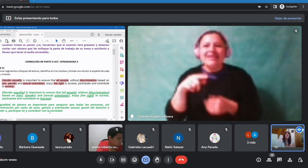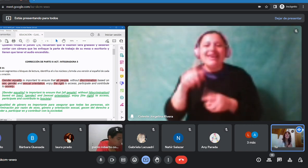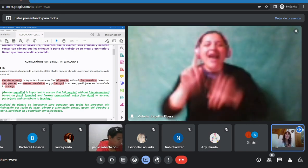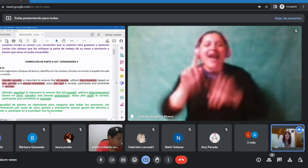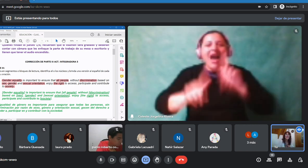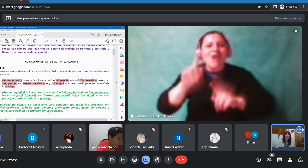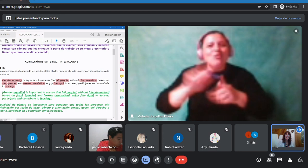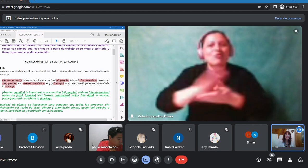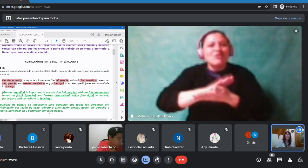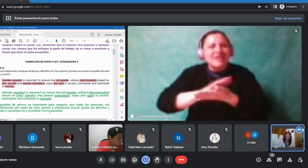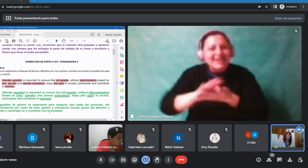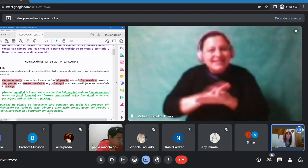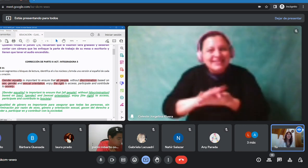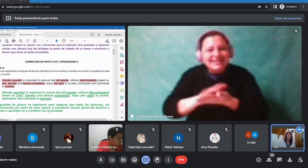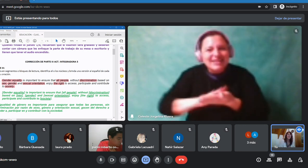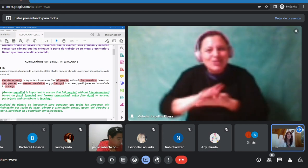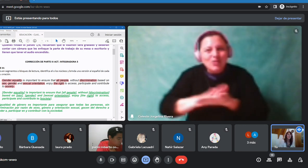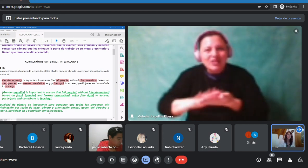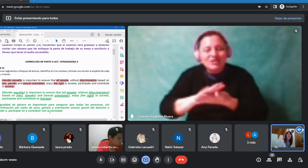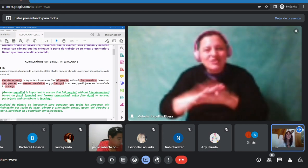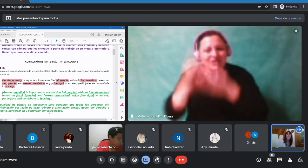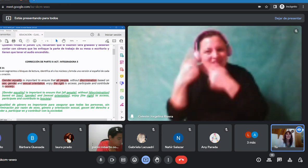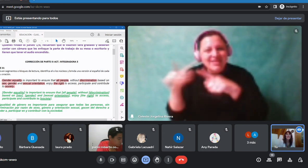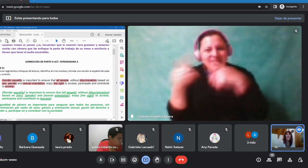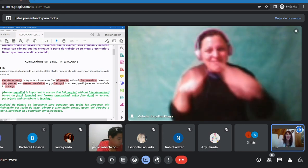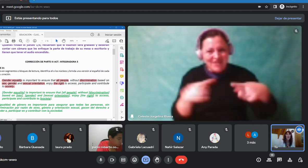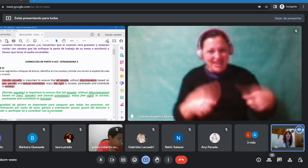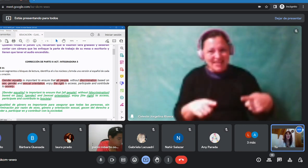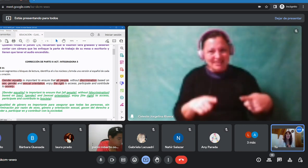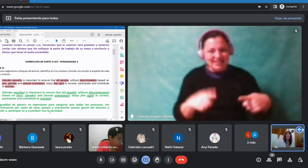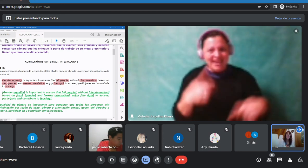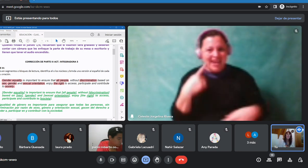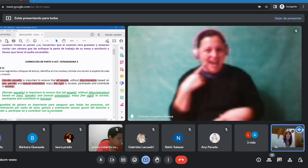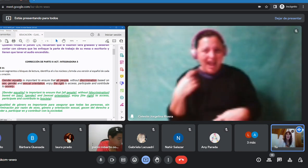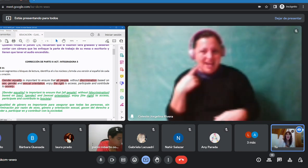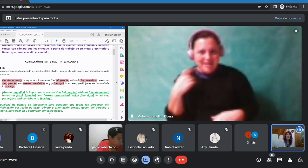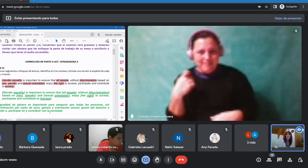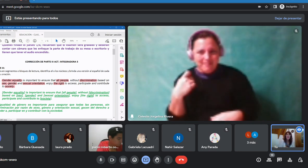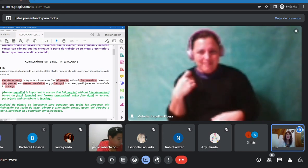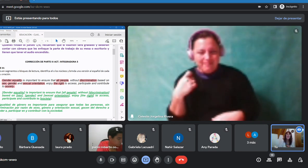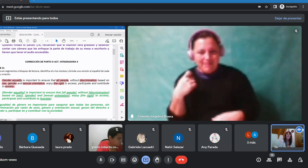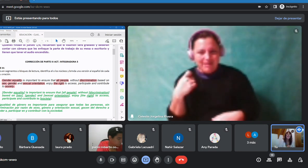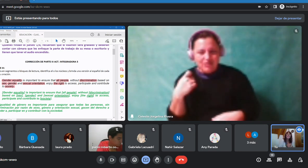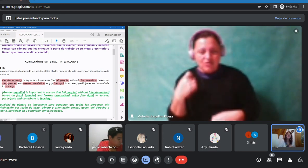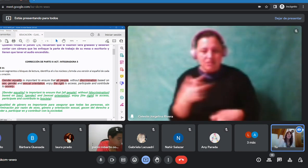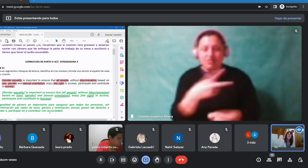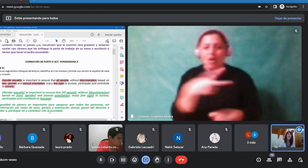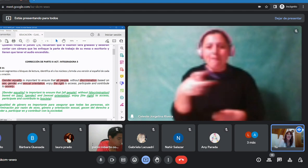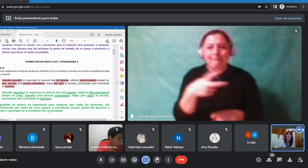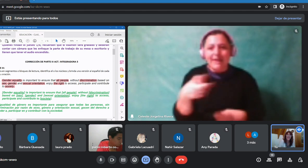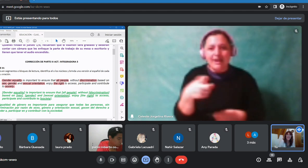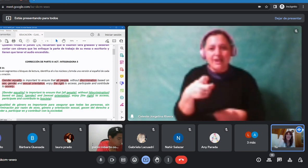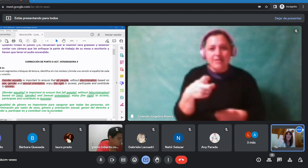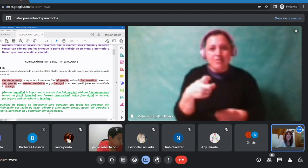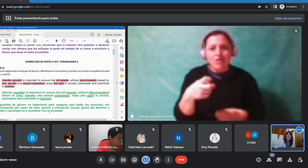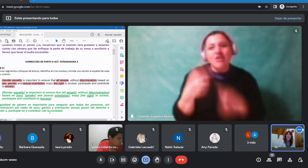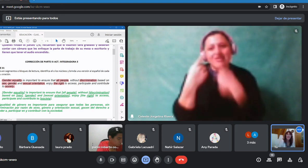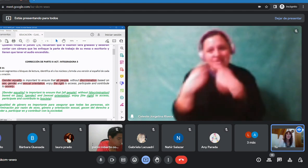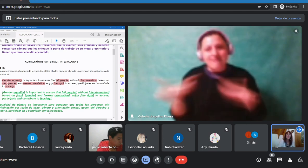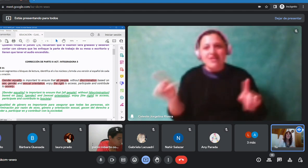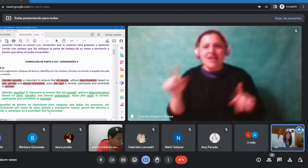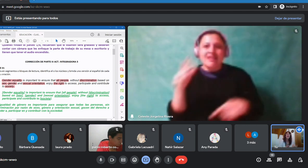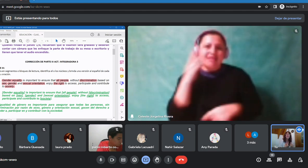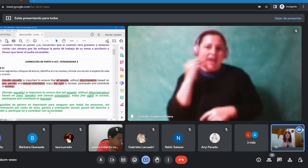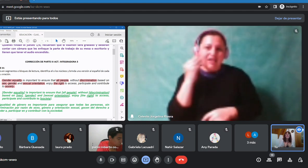son distintas las preposiciones que se usan en castellano con algunos verbos que las que se usan en inglés.